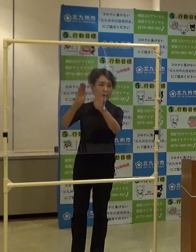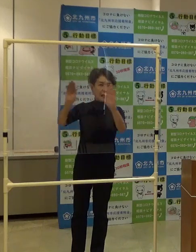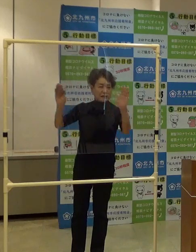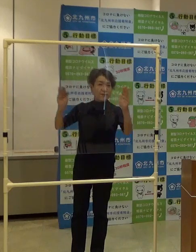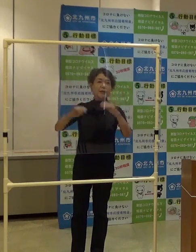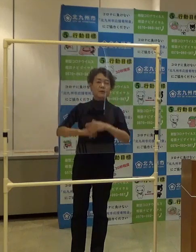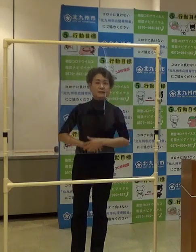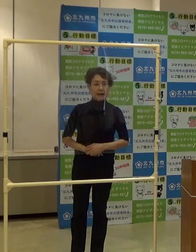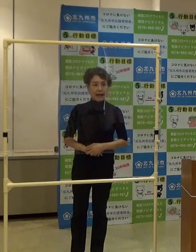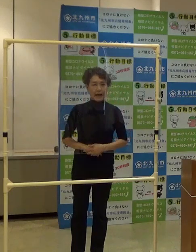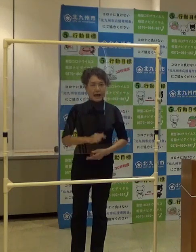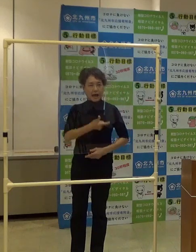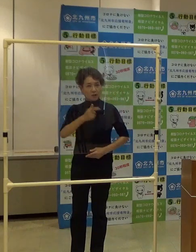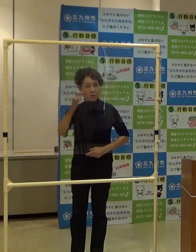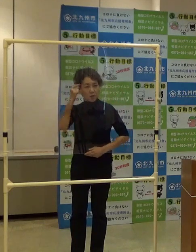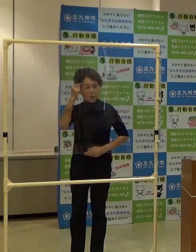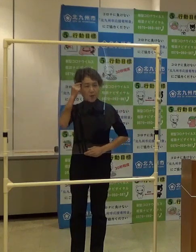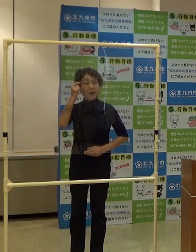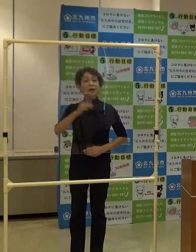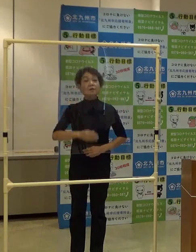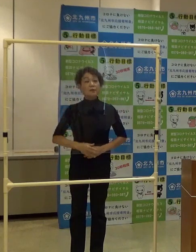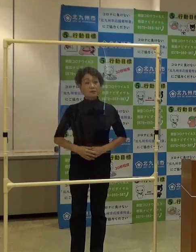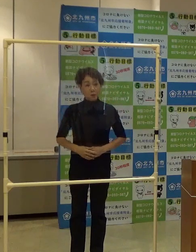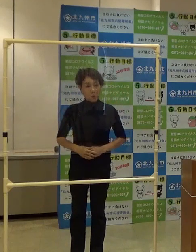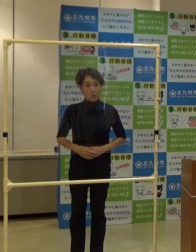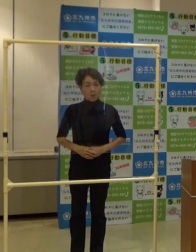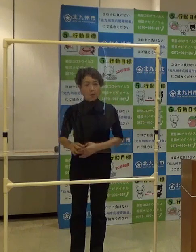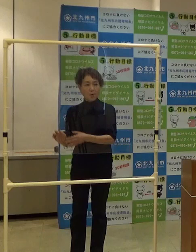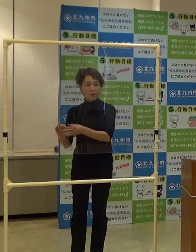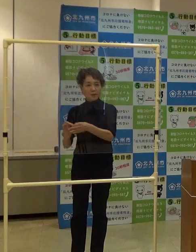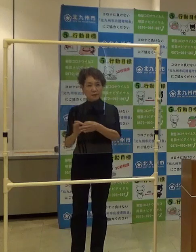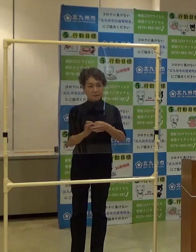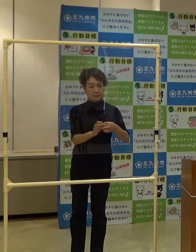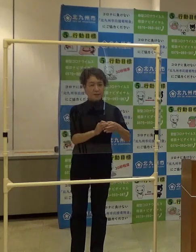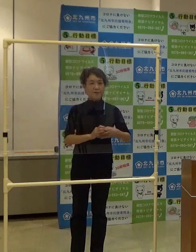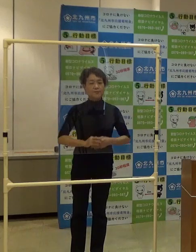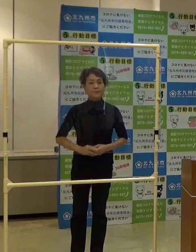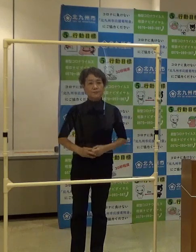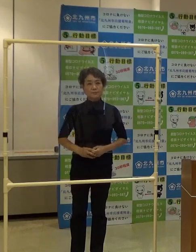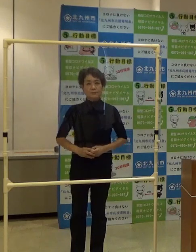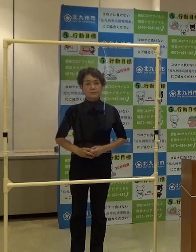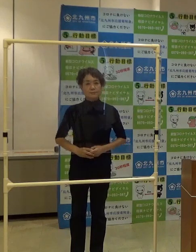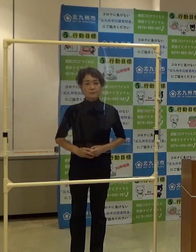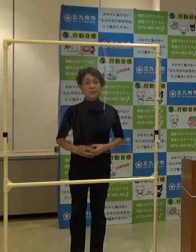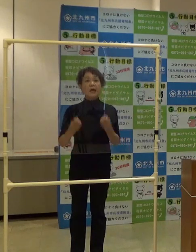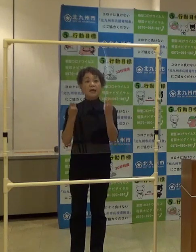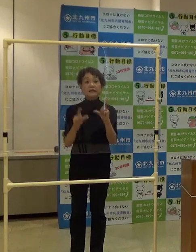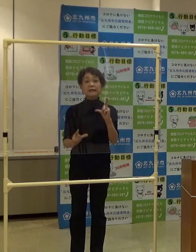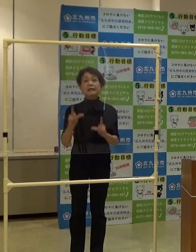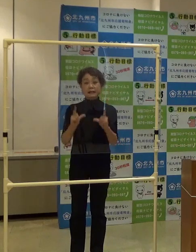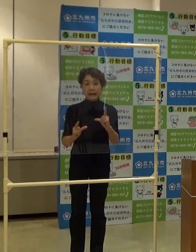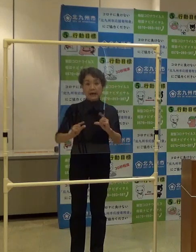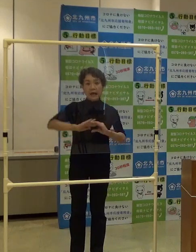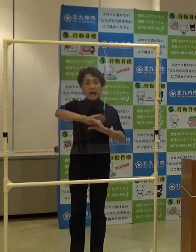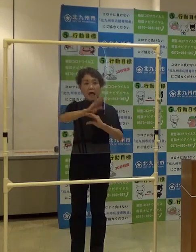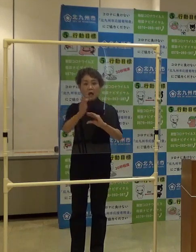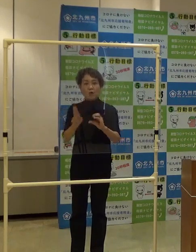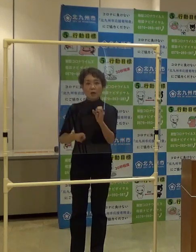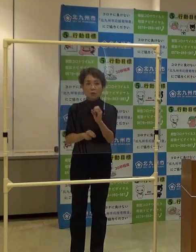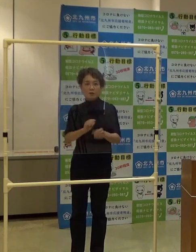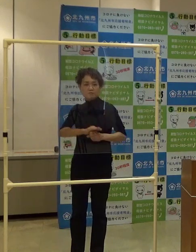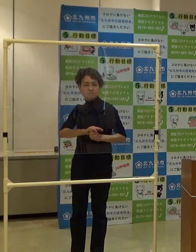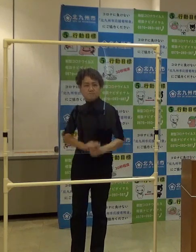いります。もろもろ考えますと、引き続きこの新型コロナウイルスを抑えていくために